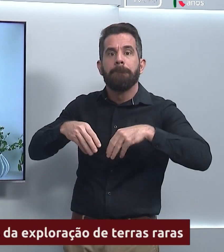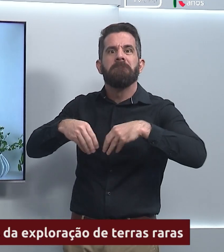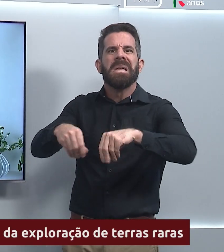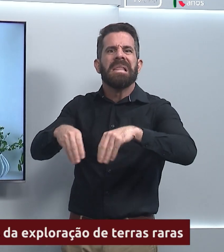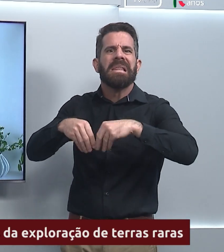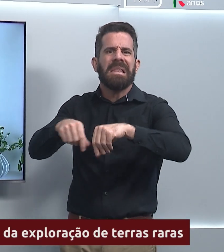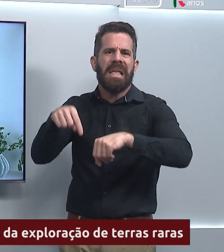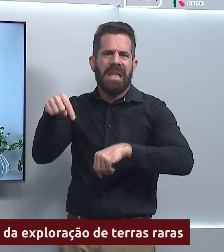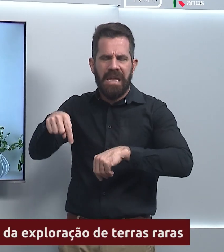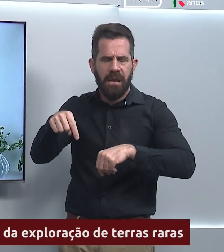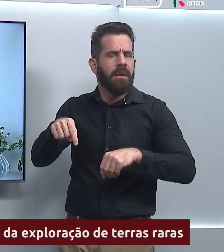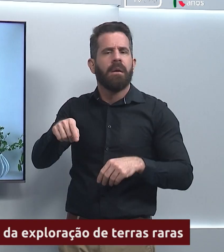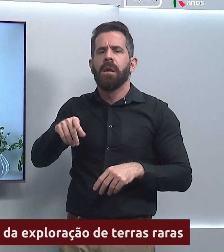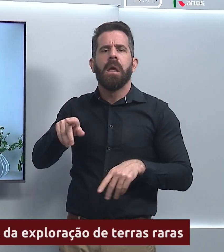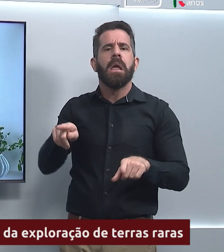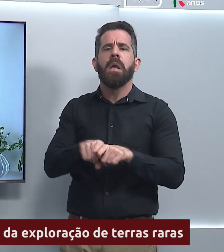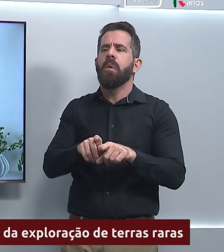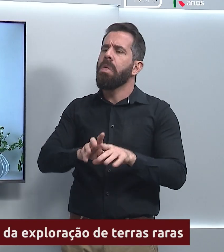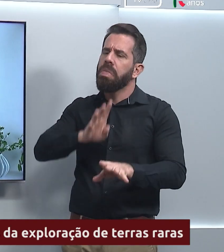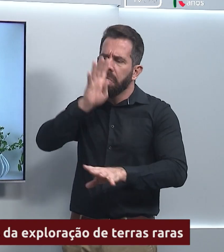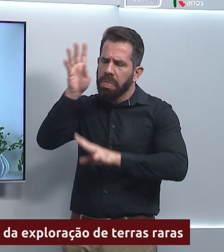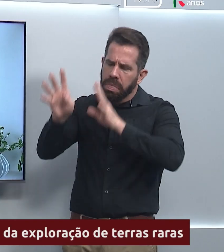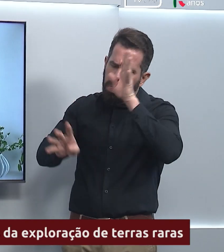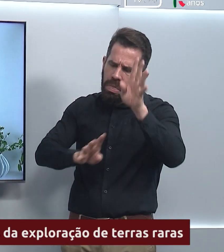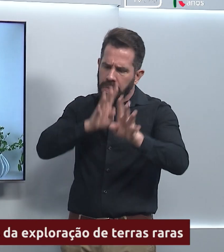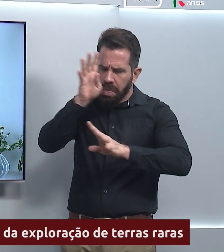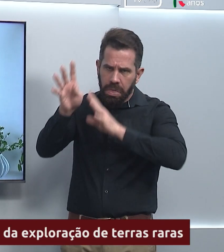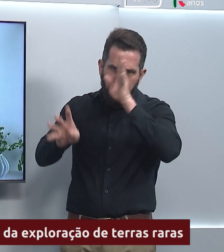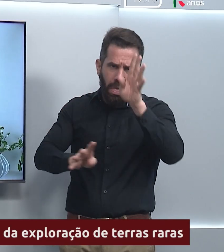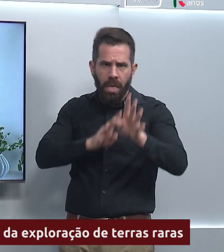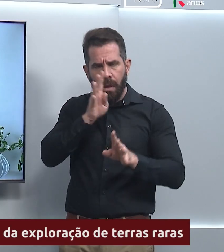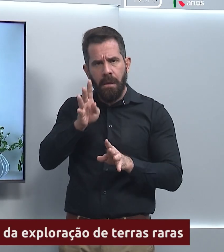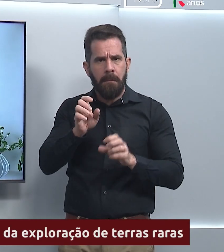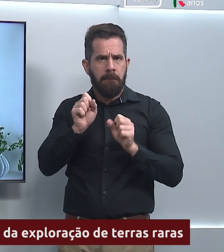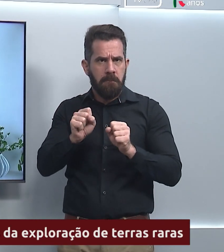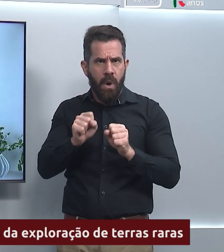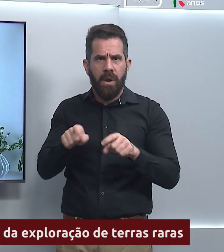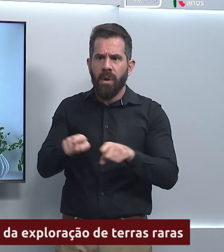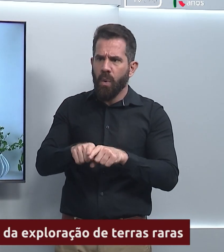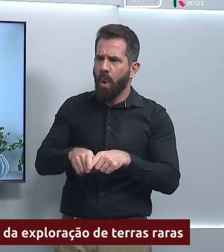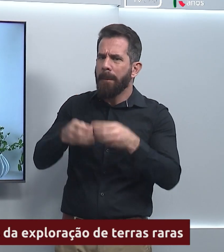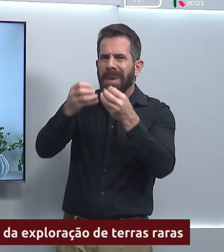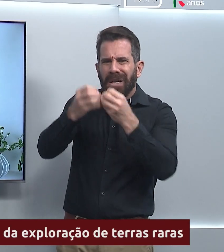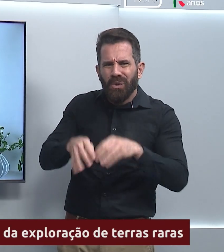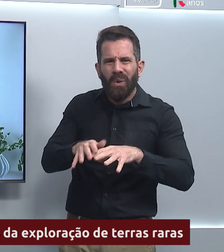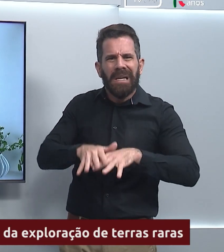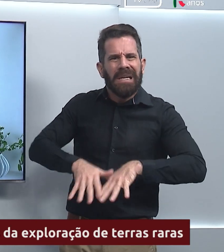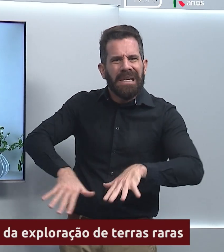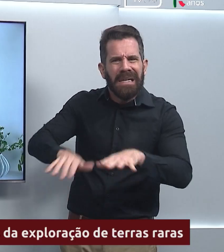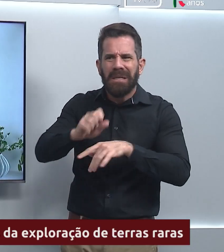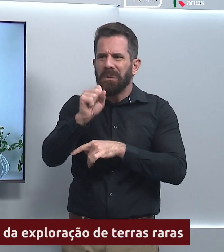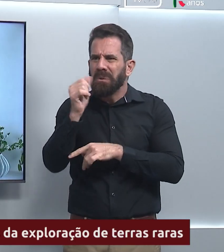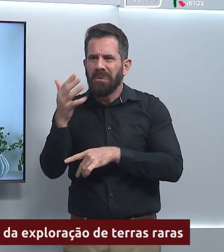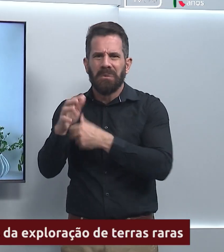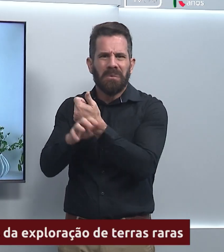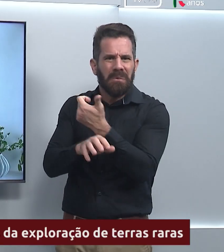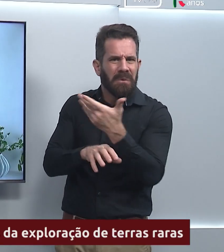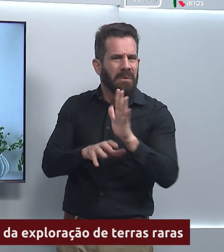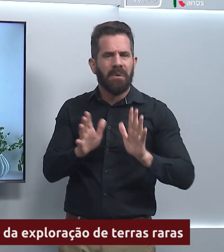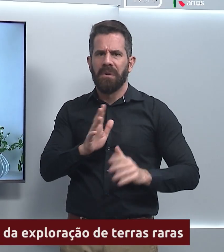é permissivo às práticas ambientais nocivas ou danosas. É o contrário. Tá? O Brasil tem uma